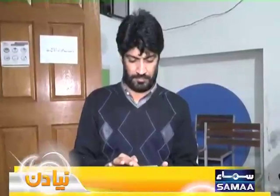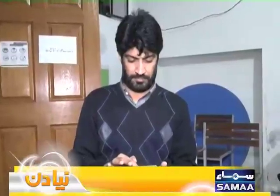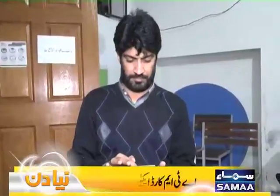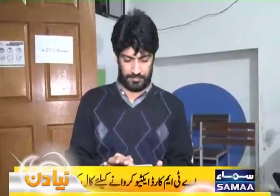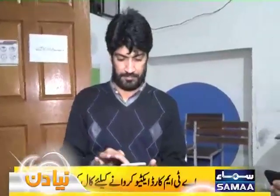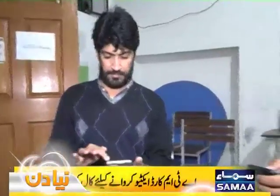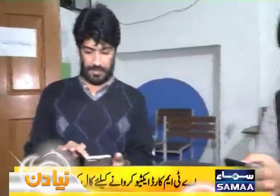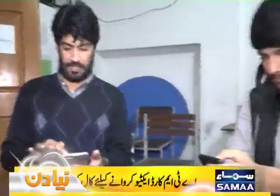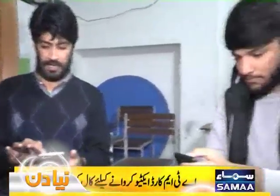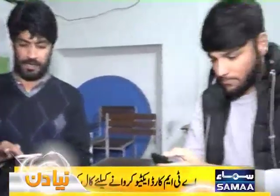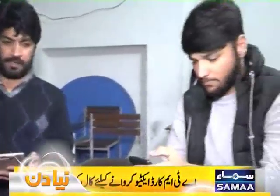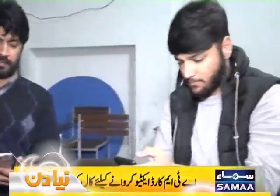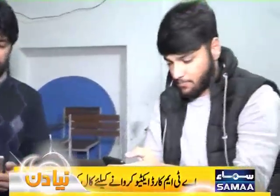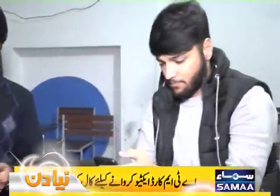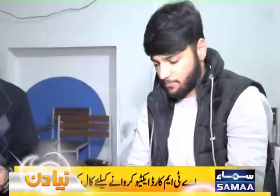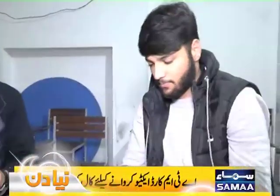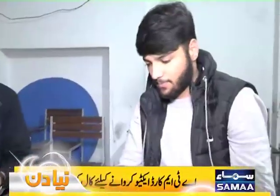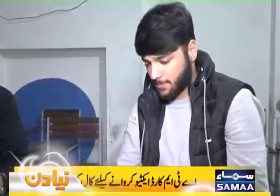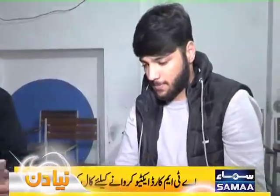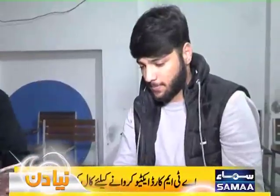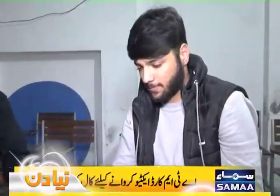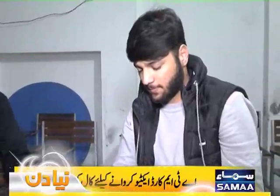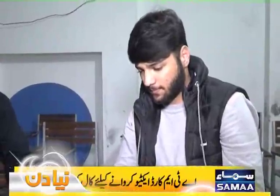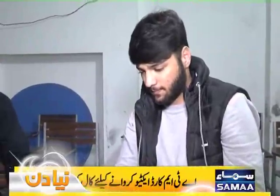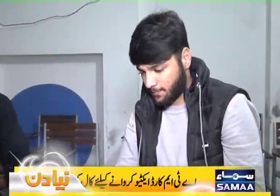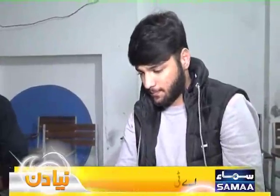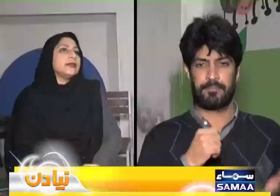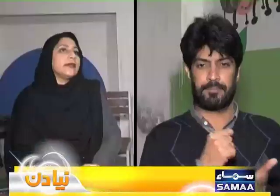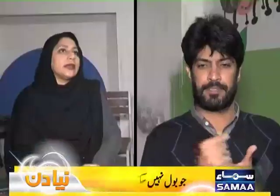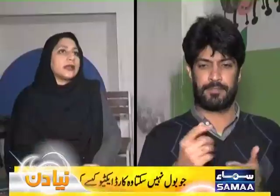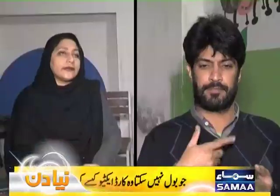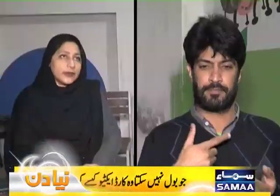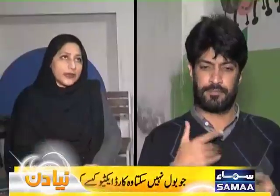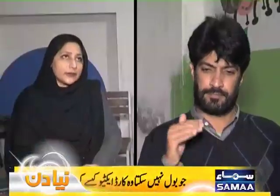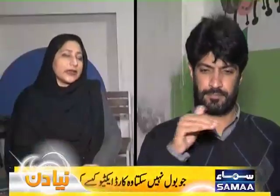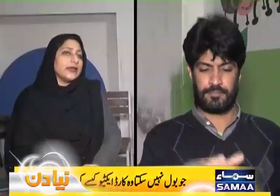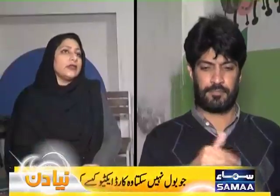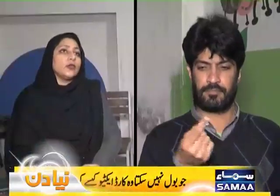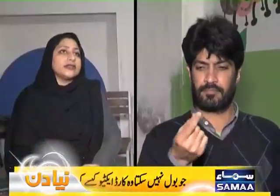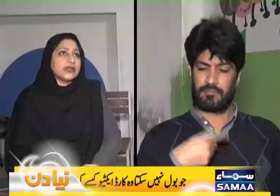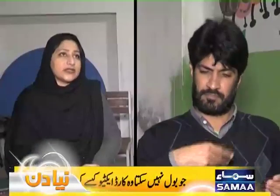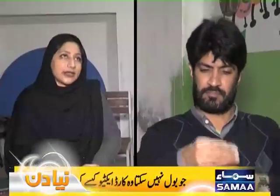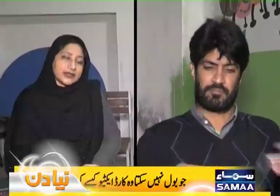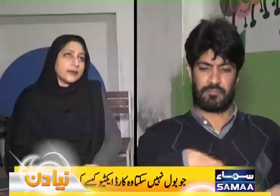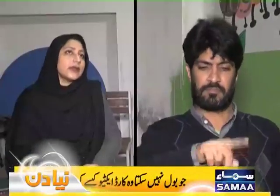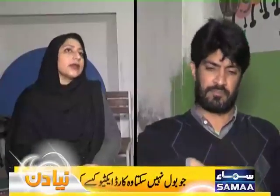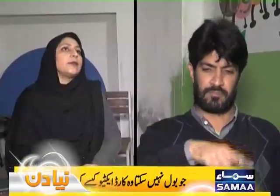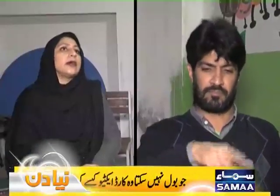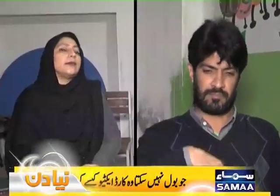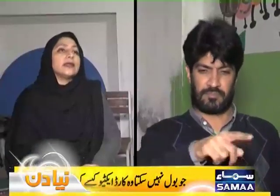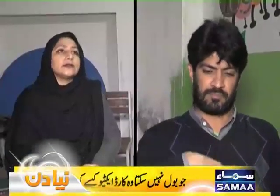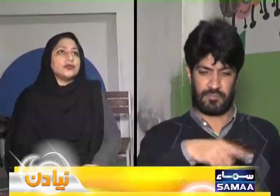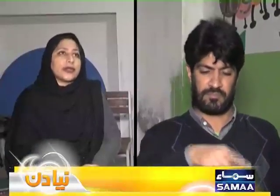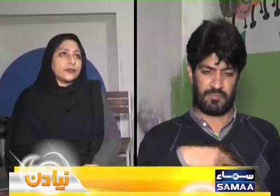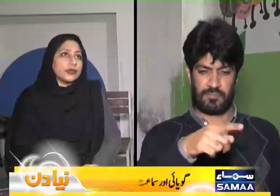बोल कर माँ का नाम नहीं बता सकता तो क्या ये इसका जुर्म है? ये काफ़ी बार बैंक में गए, इनको बहुत सारे मसाइल का सामना करना